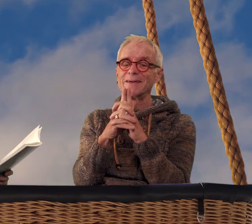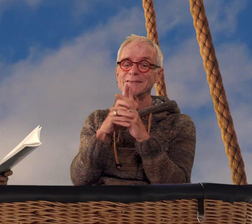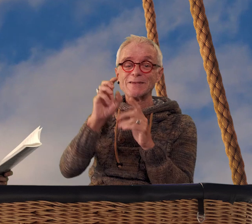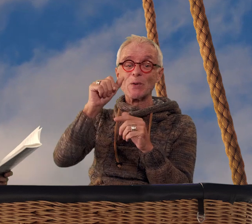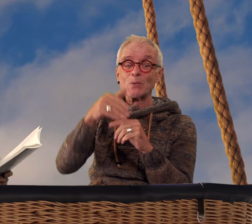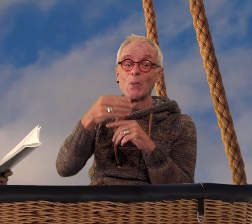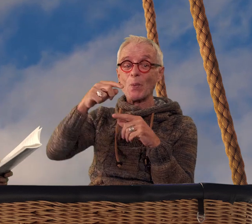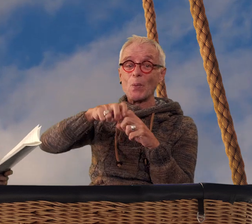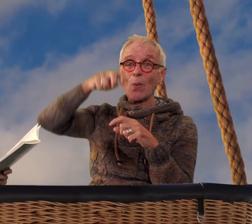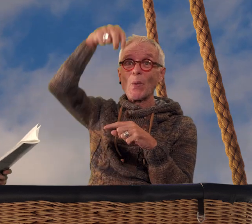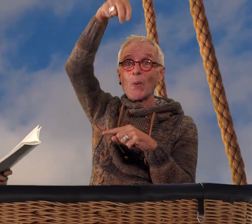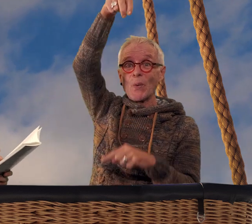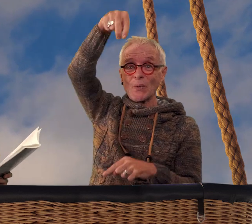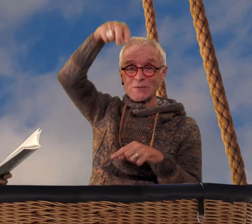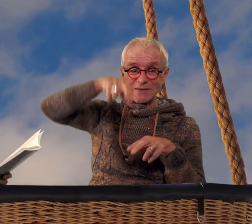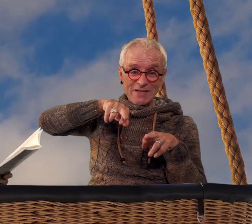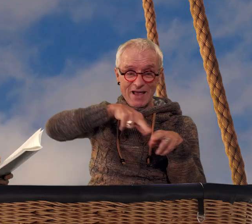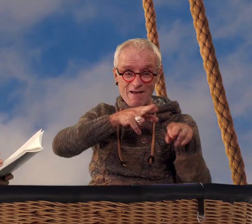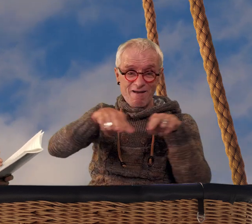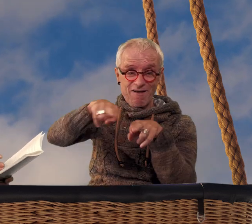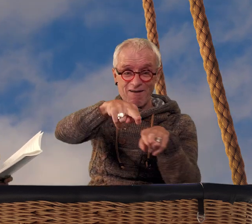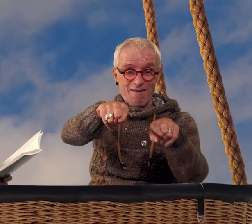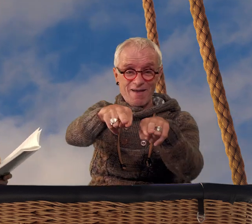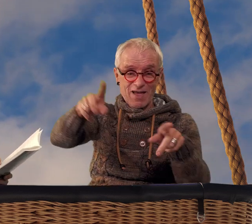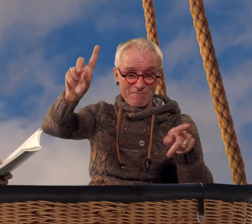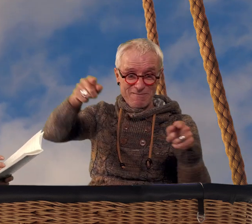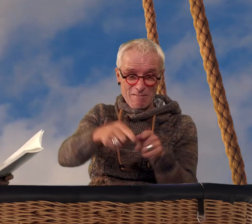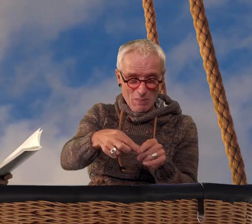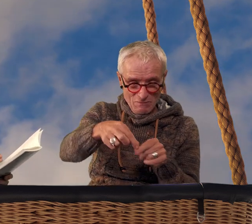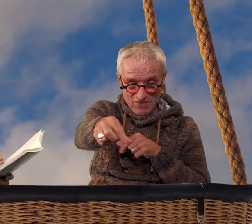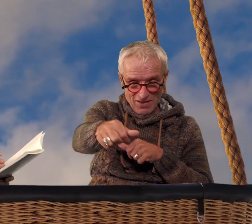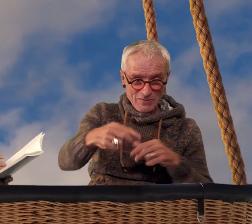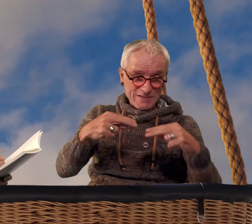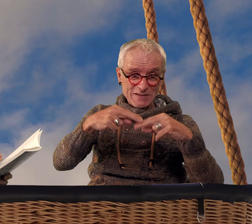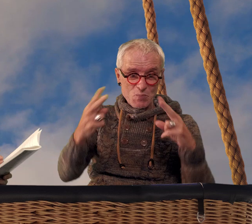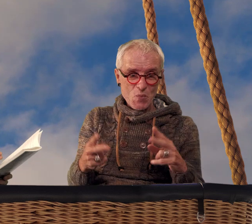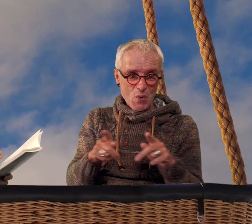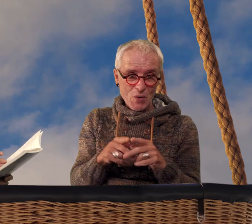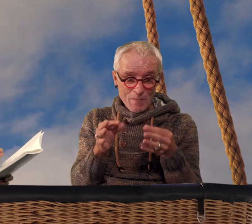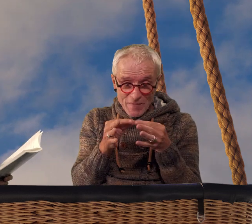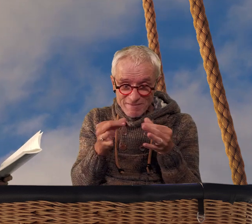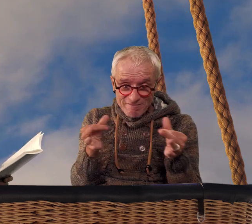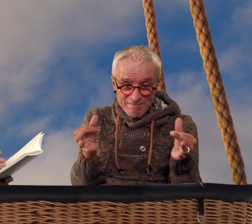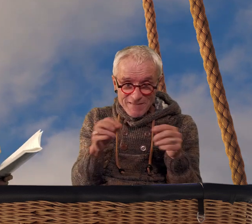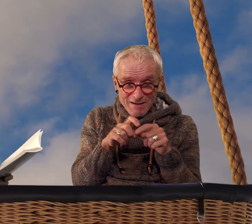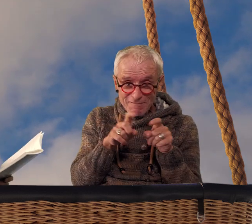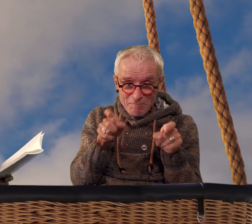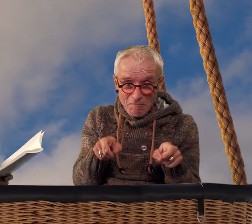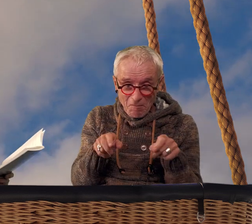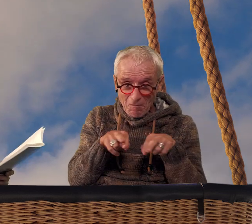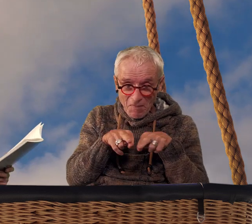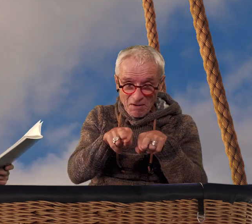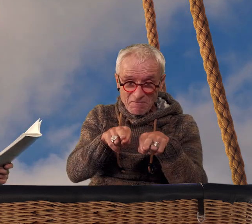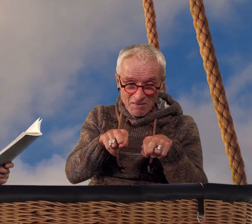Le Main n'est déjà plus qu'une ligne blanchâtre qui coupe la ville. Et ce pont, le Mainbrook, semble un fil jeté entre les deux rives du flamme.